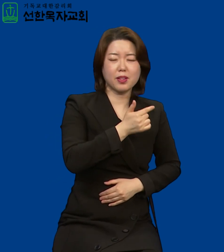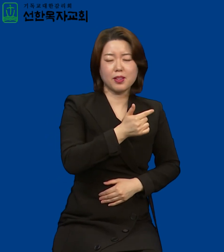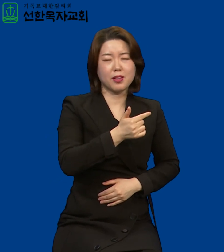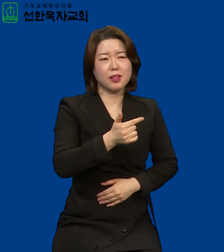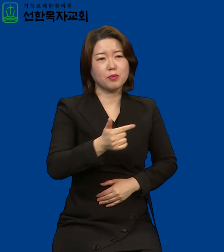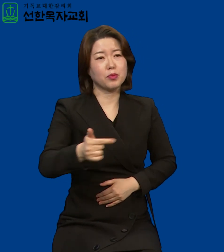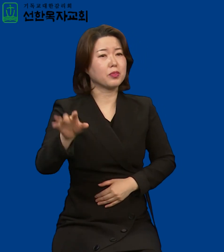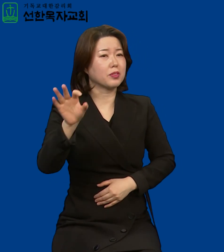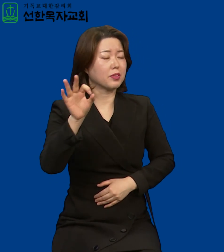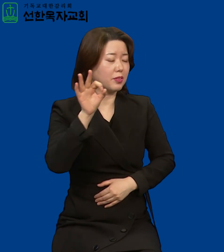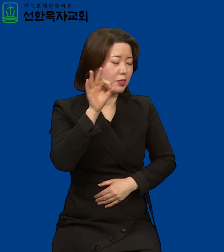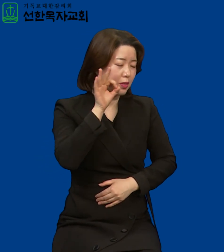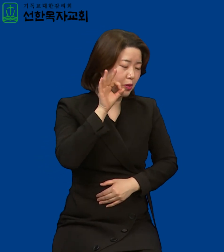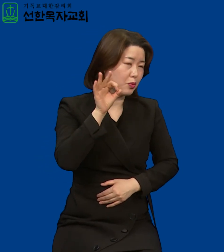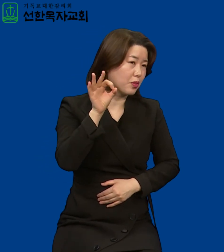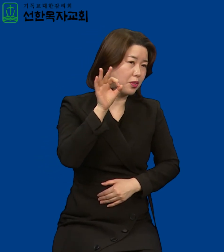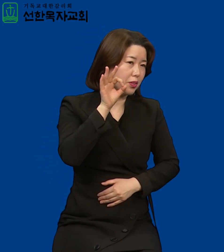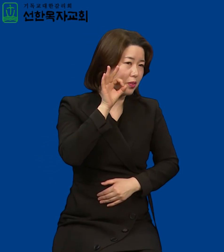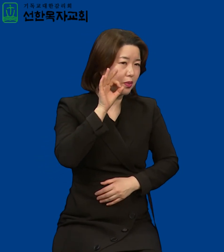너무나